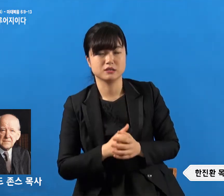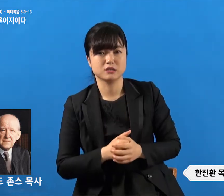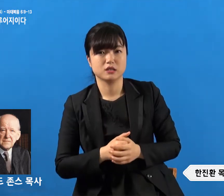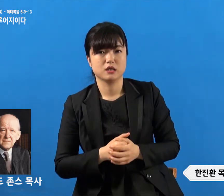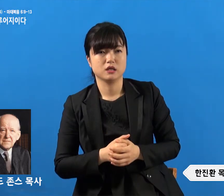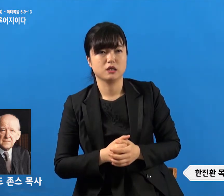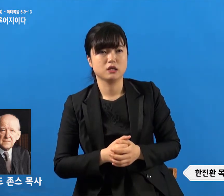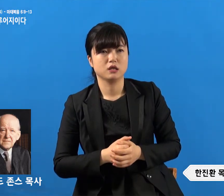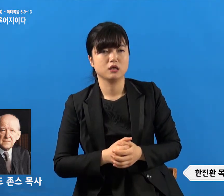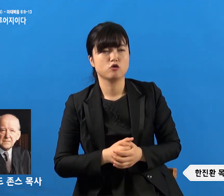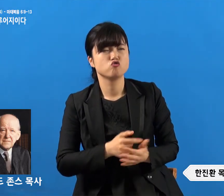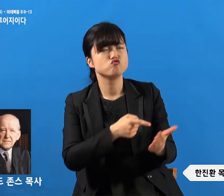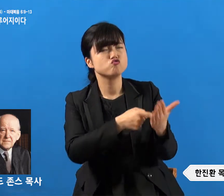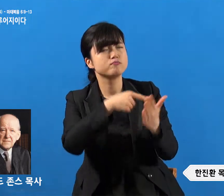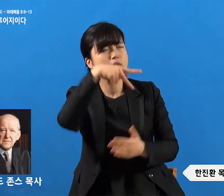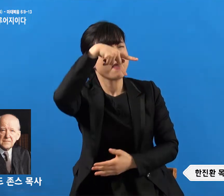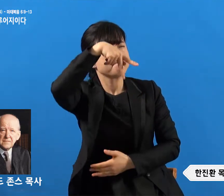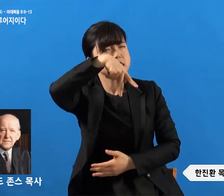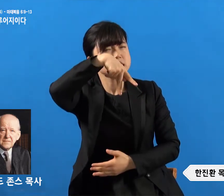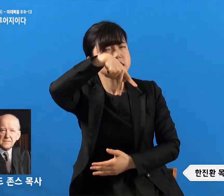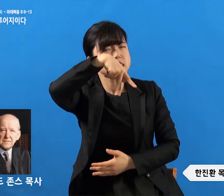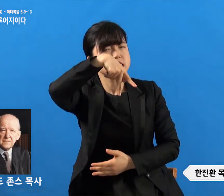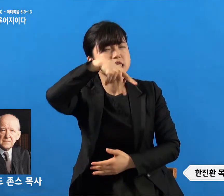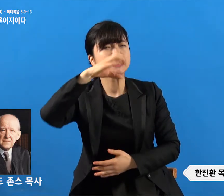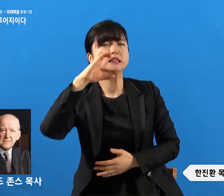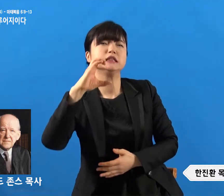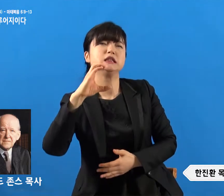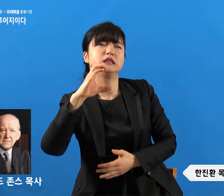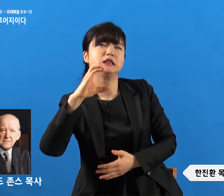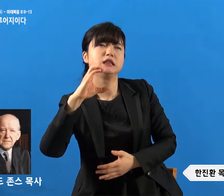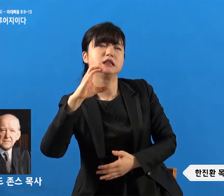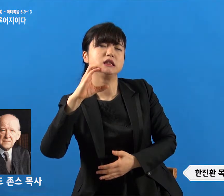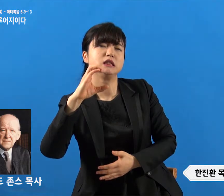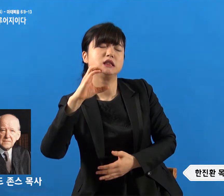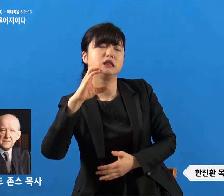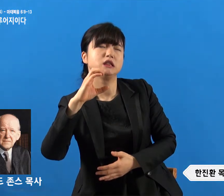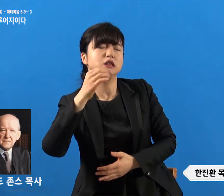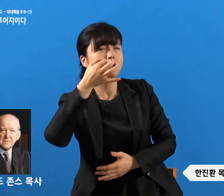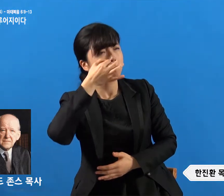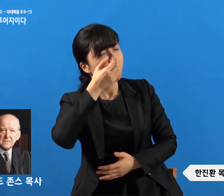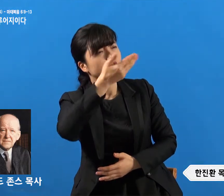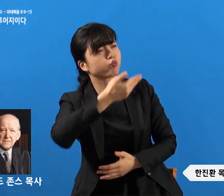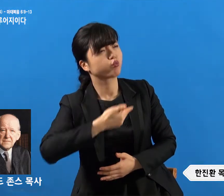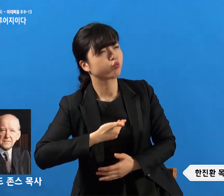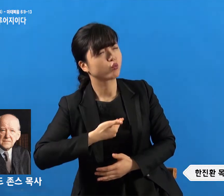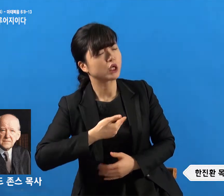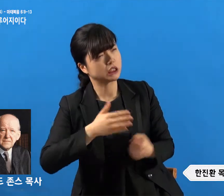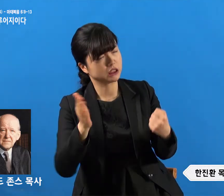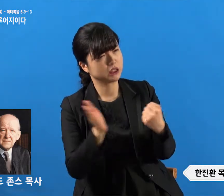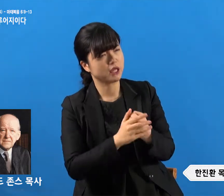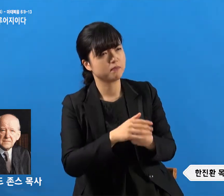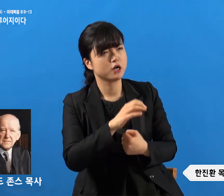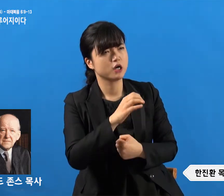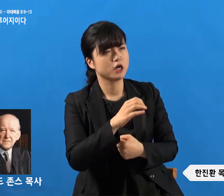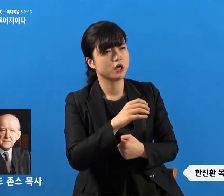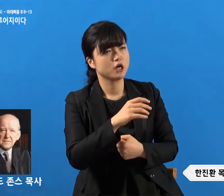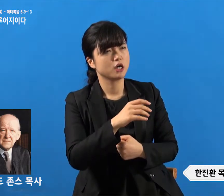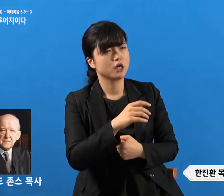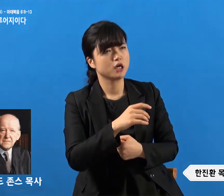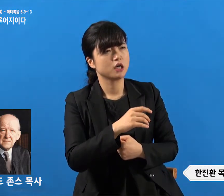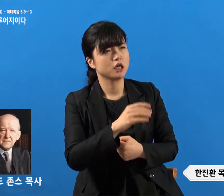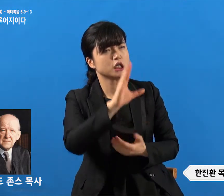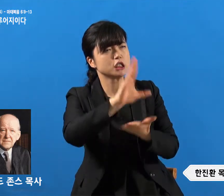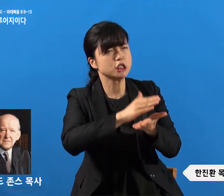것입니다. 꿈에 P자하고 C자가 나타났는데 그건 preach